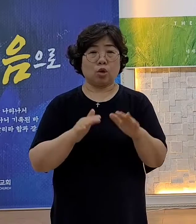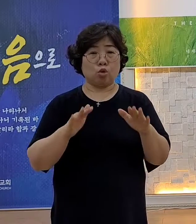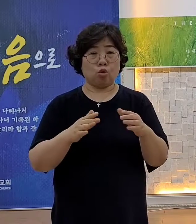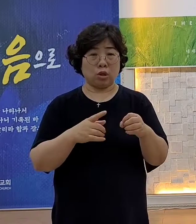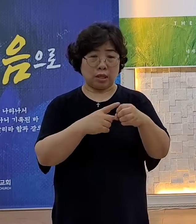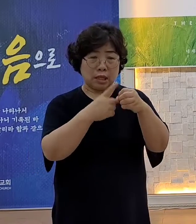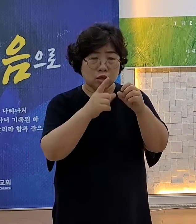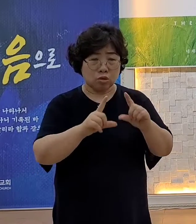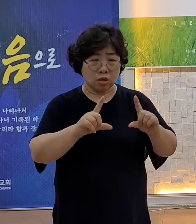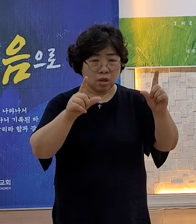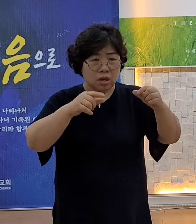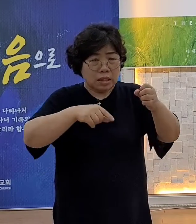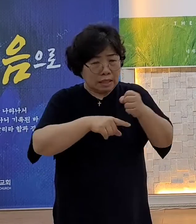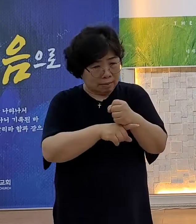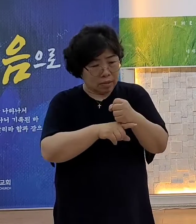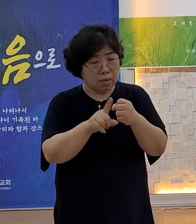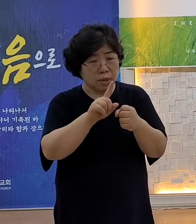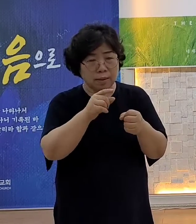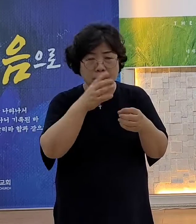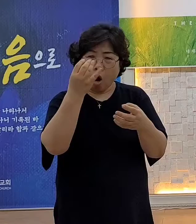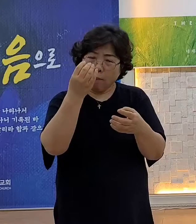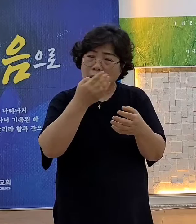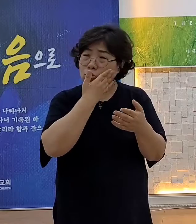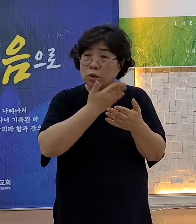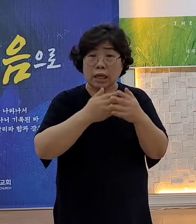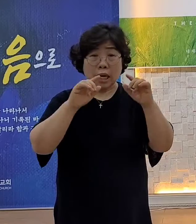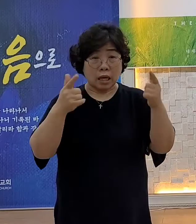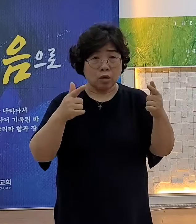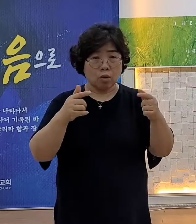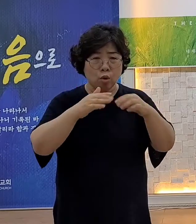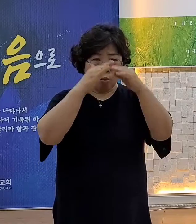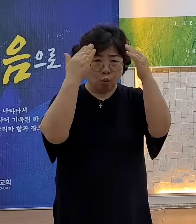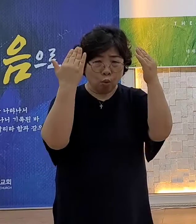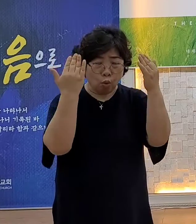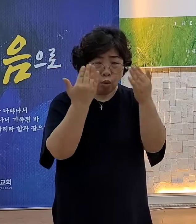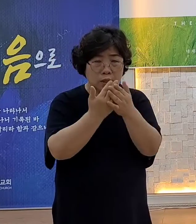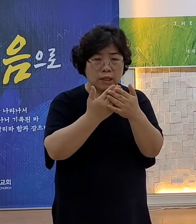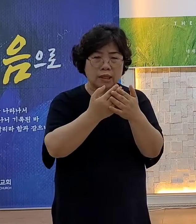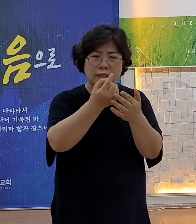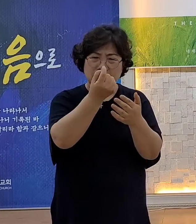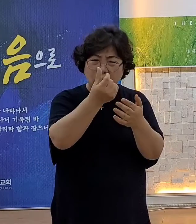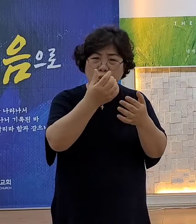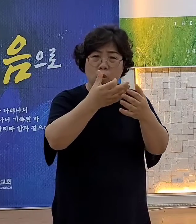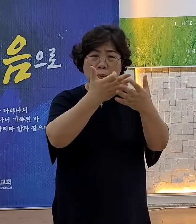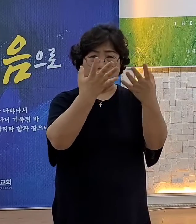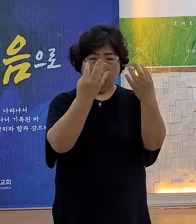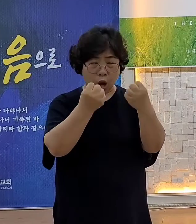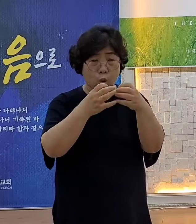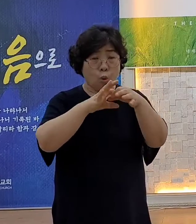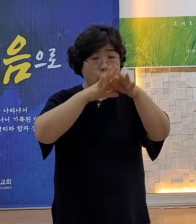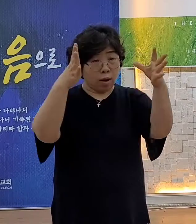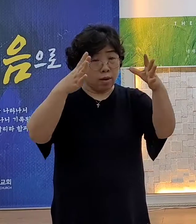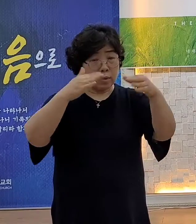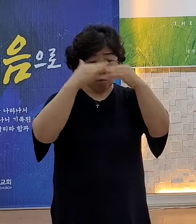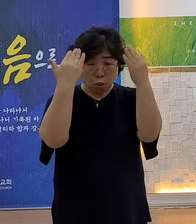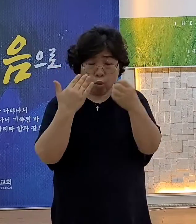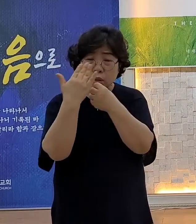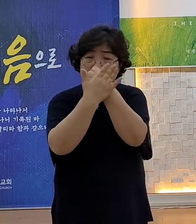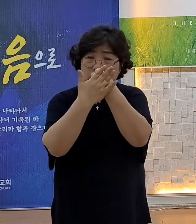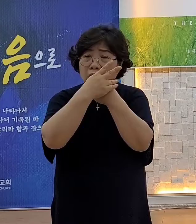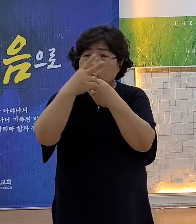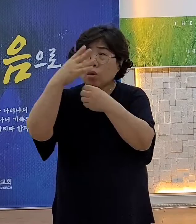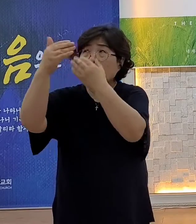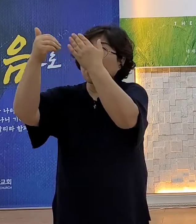이 맥추절을 어떻게 지켜야 되느냐 이 모든 것이 하나님의 은혜입니다. 정말 이 마음으로